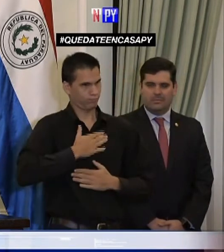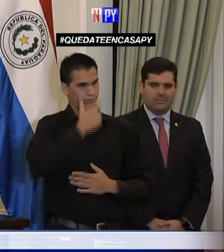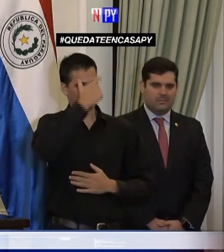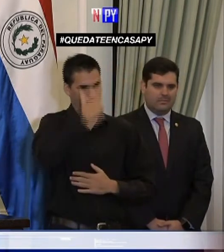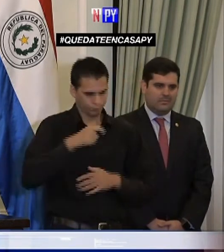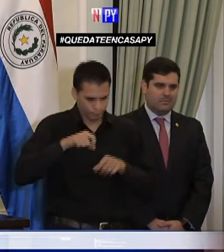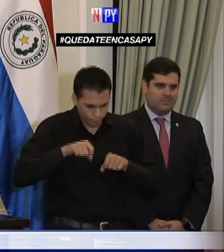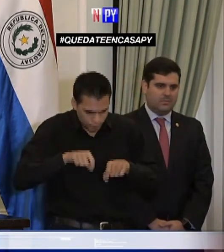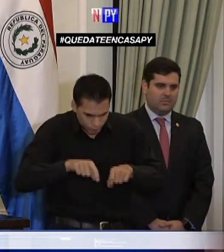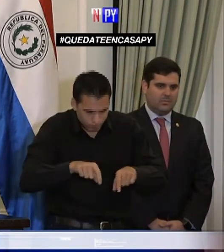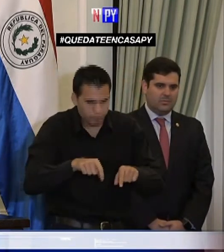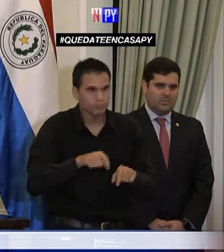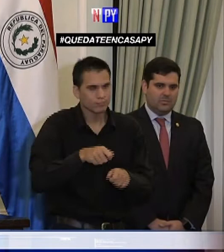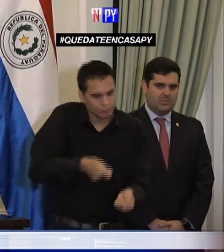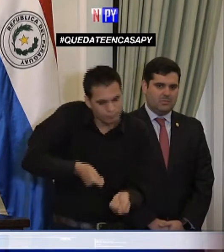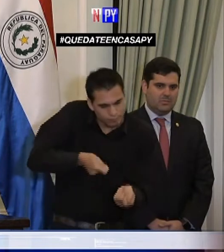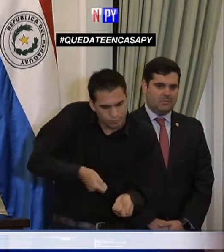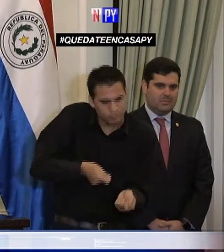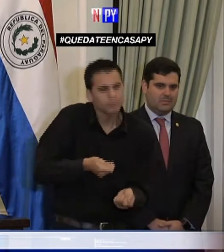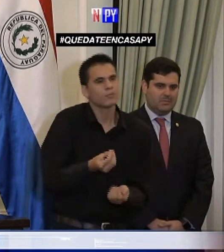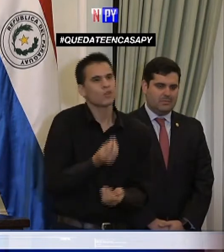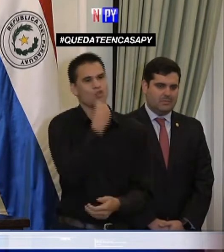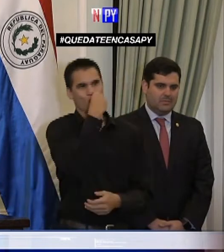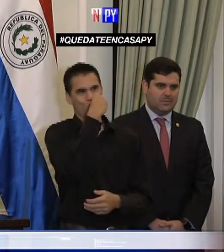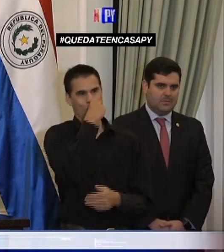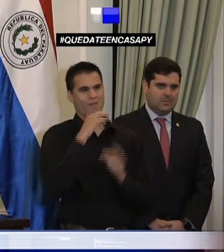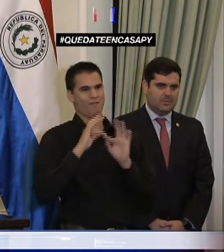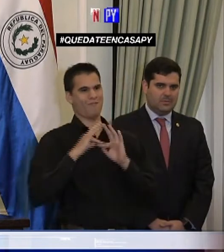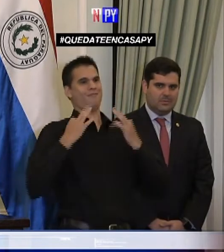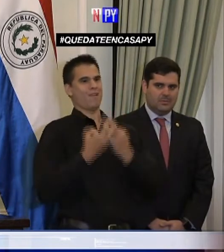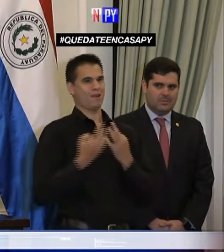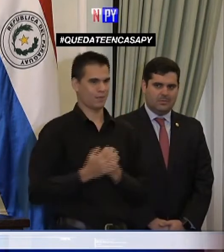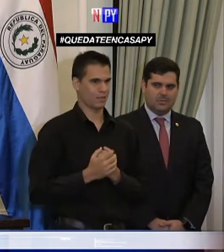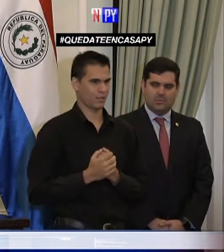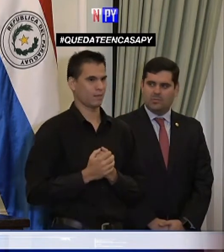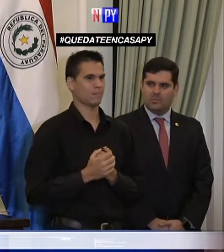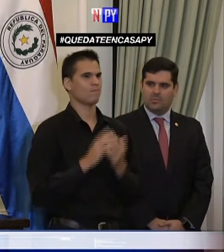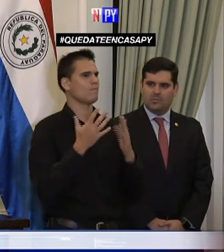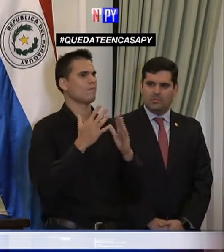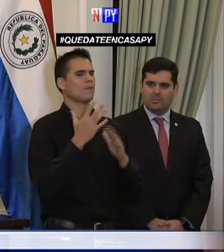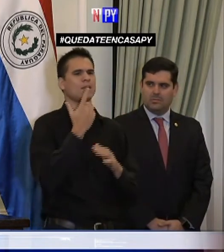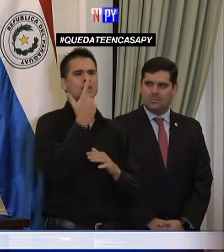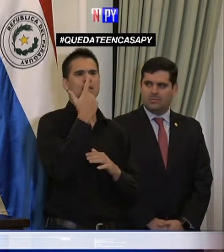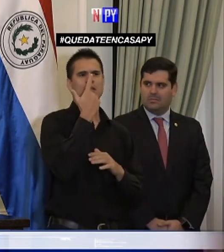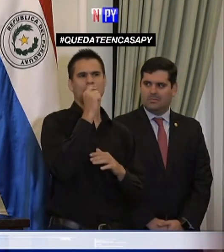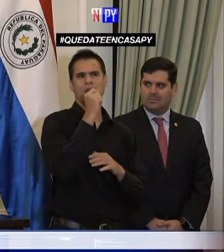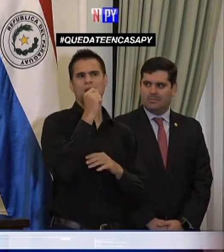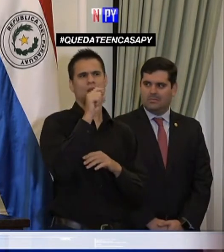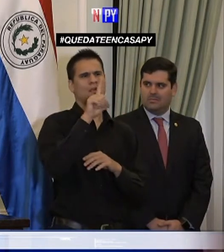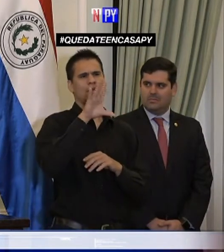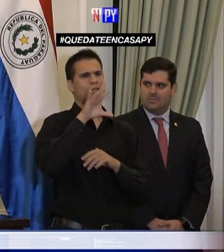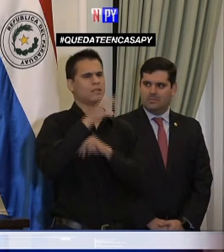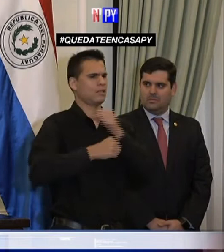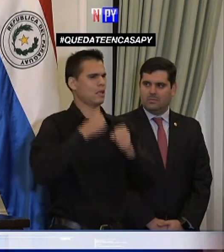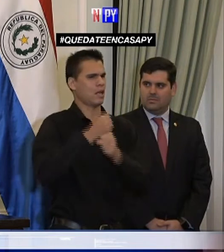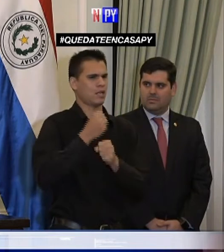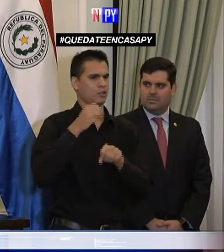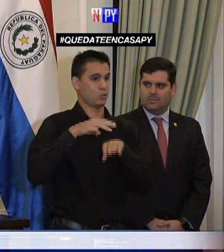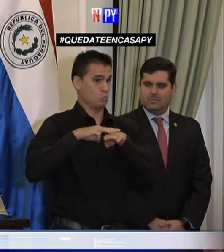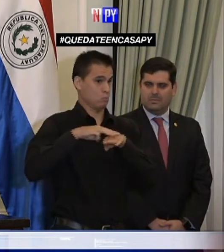que tengan una idea, normalmente en los últimos 10 o 15 años del Ministerio, la cantidad